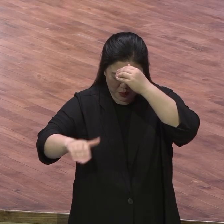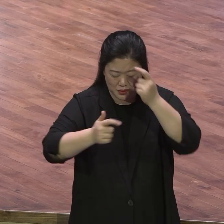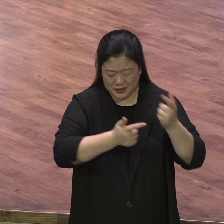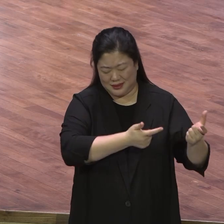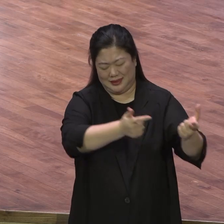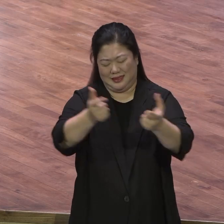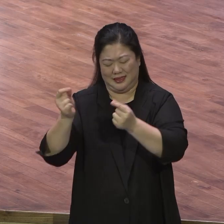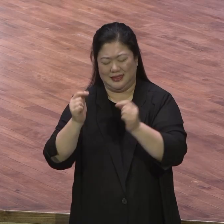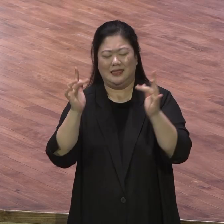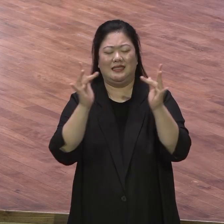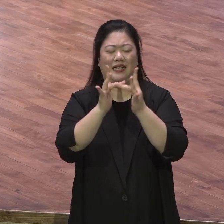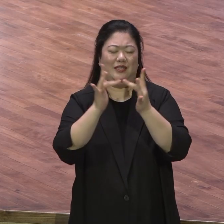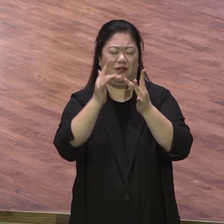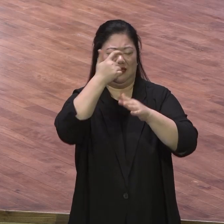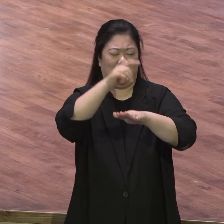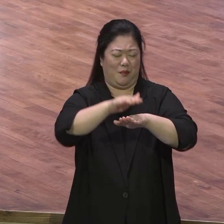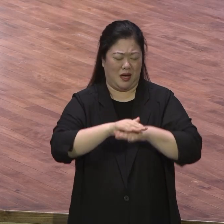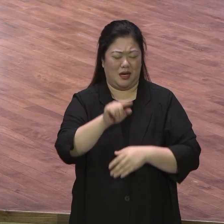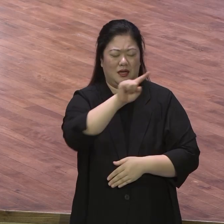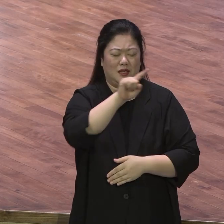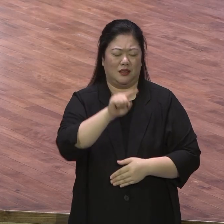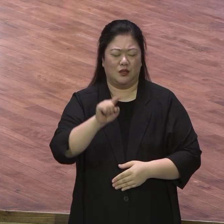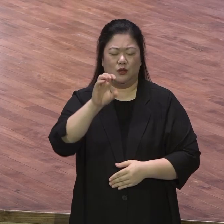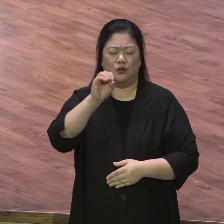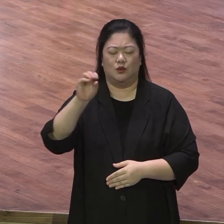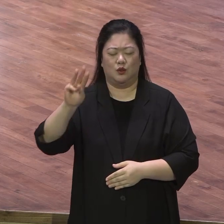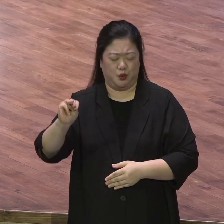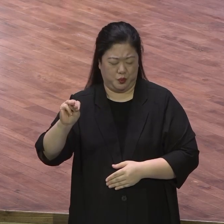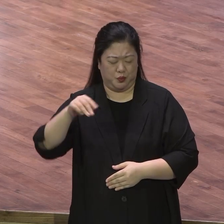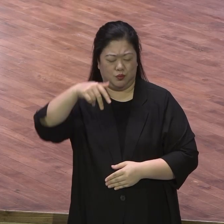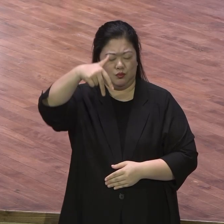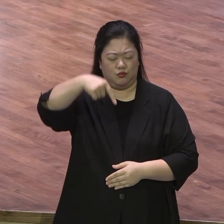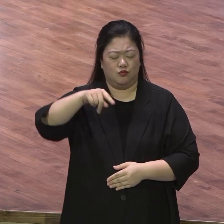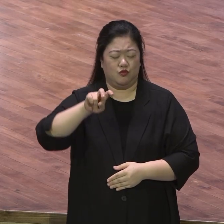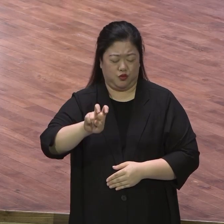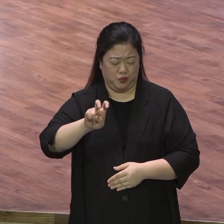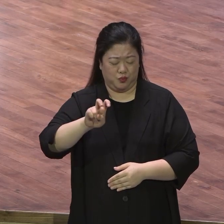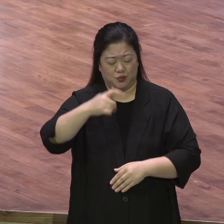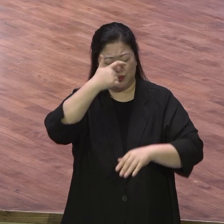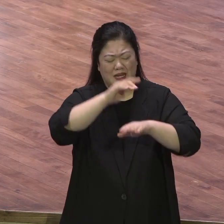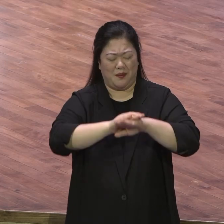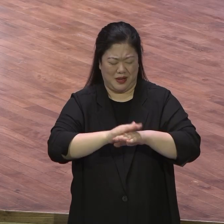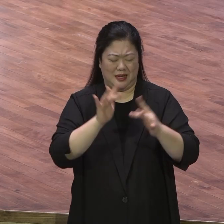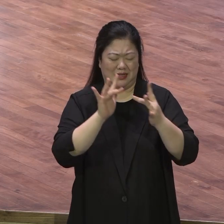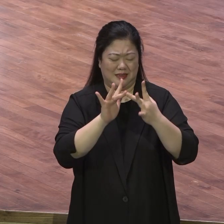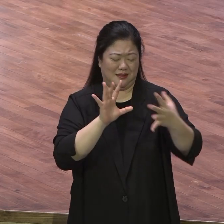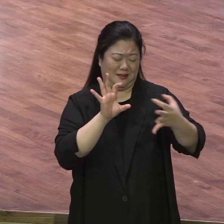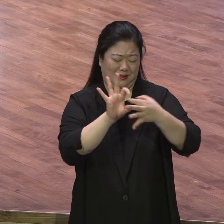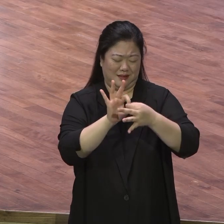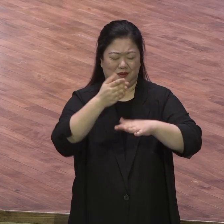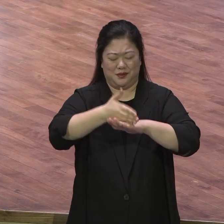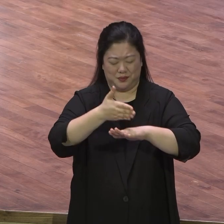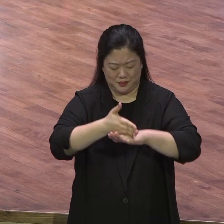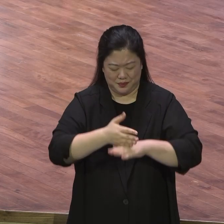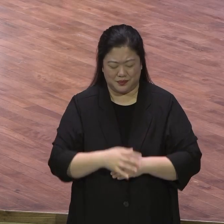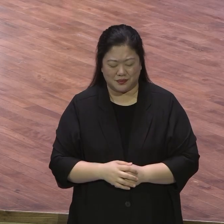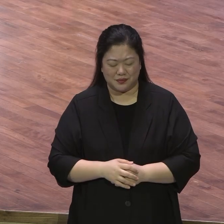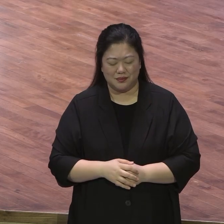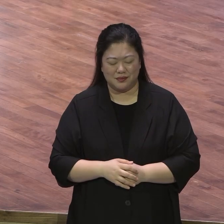이렇게 줌으로 또 얼굴을 보면서 또 예배 드리게 되면 감사합니다 하나님 이렇게